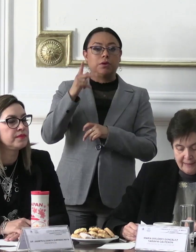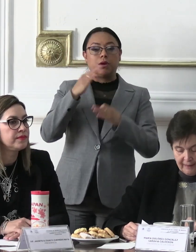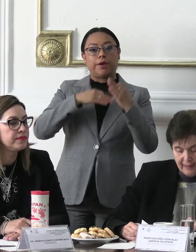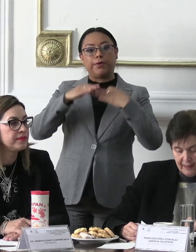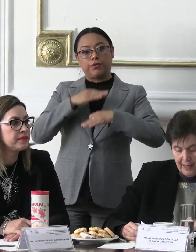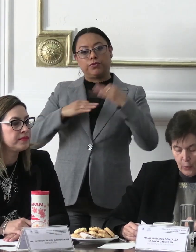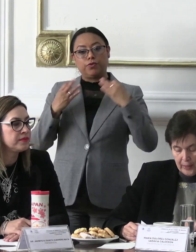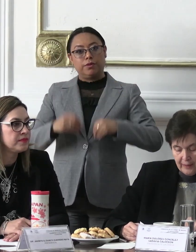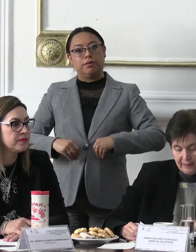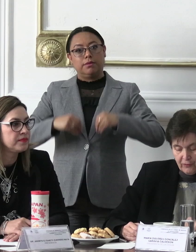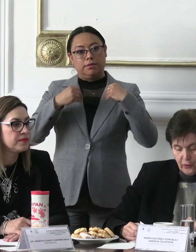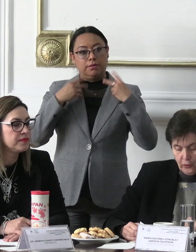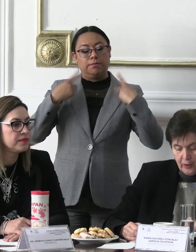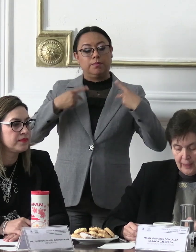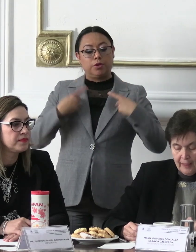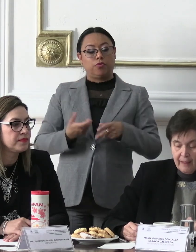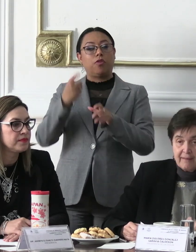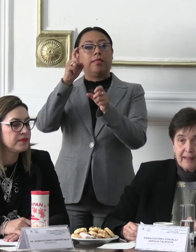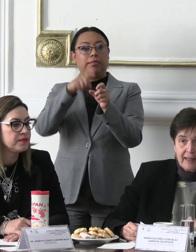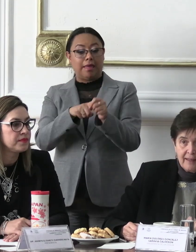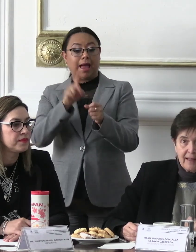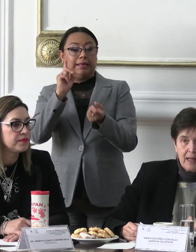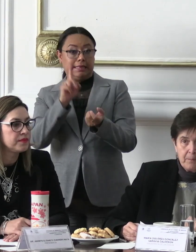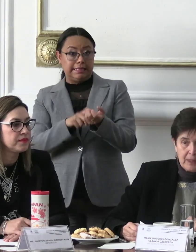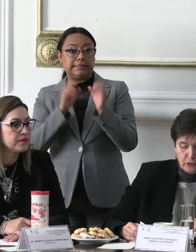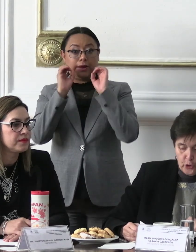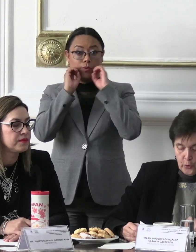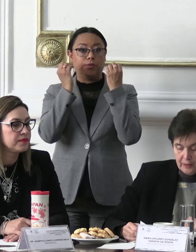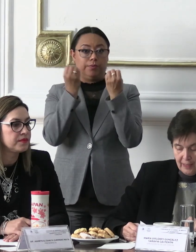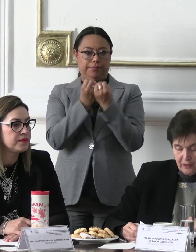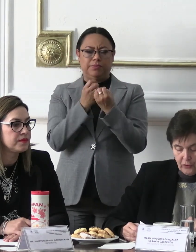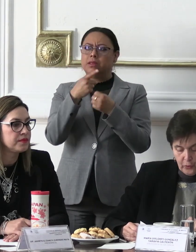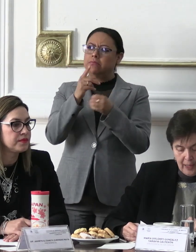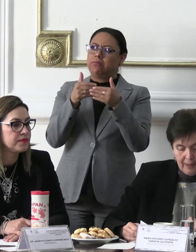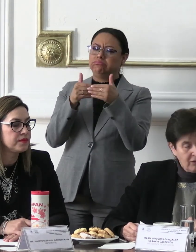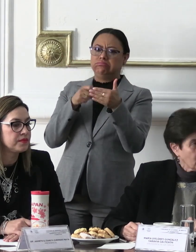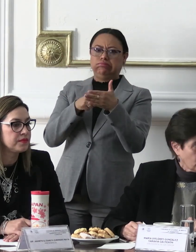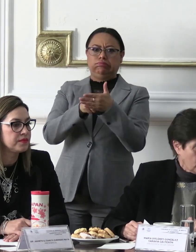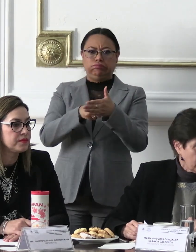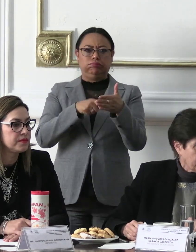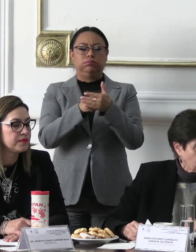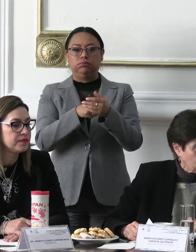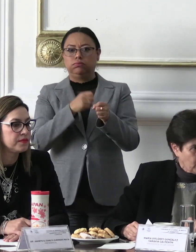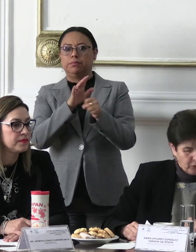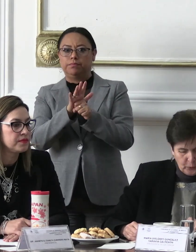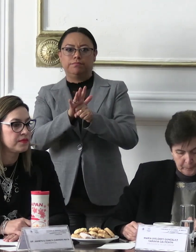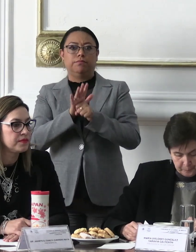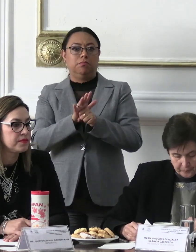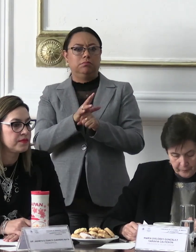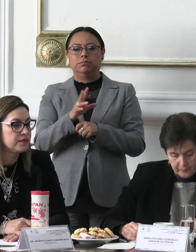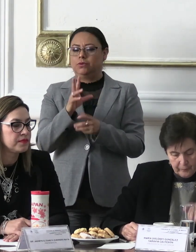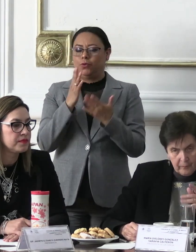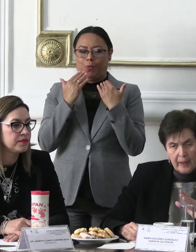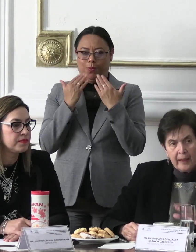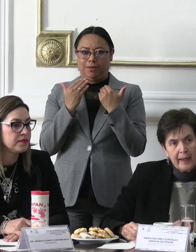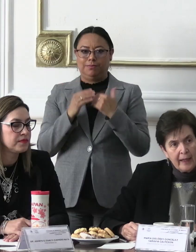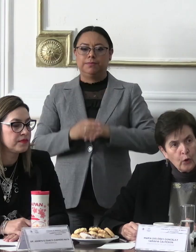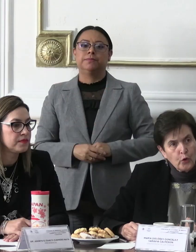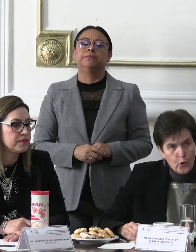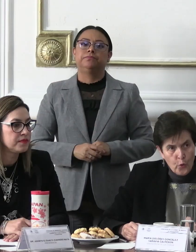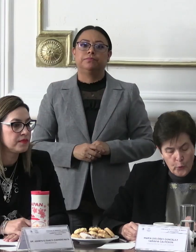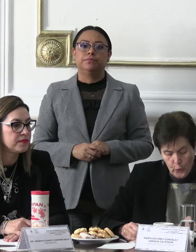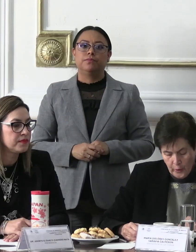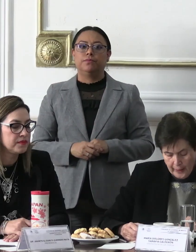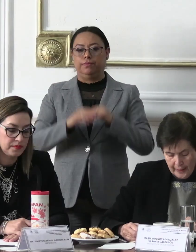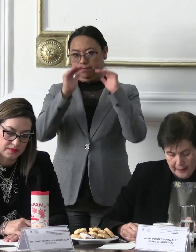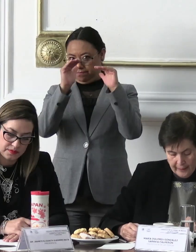de quienes integran la organización sin generar presiones adicionales sobre el presupuesto. El